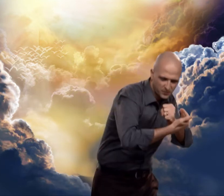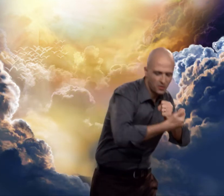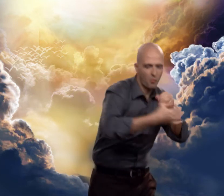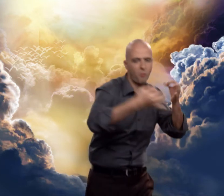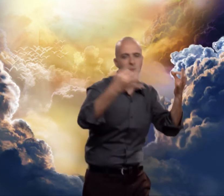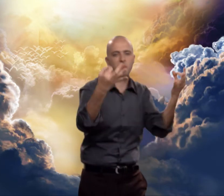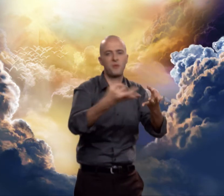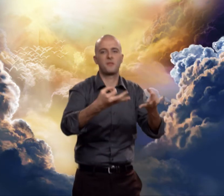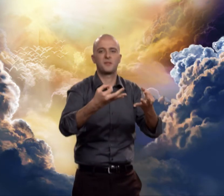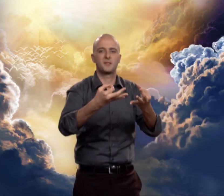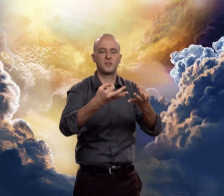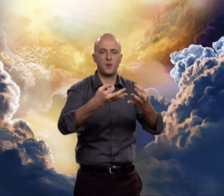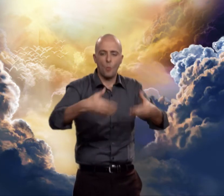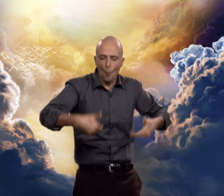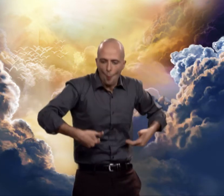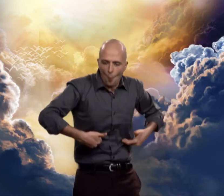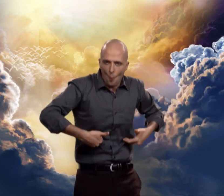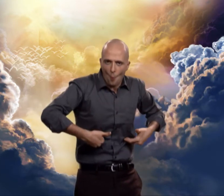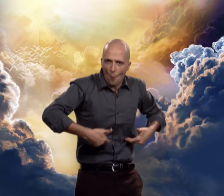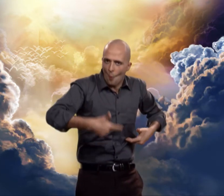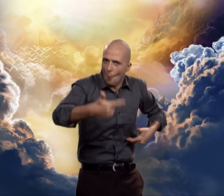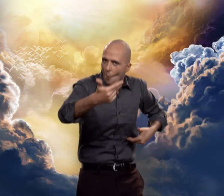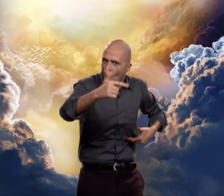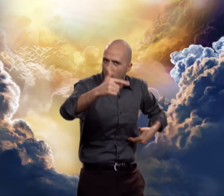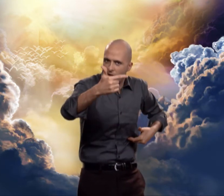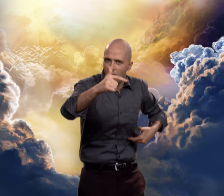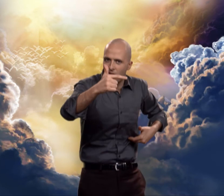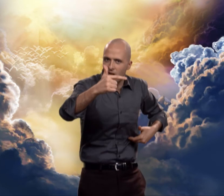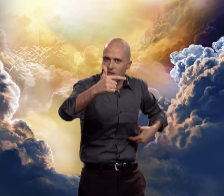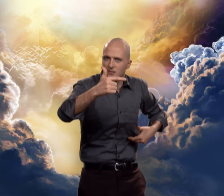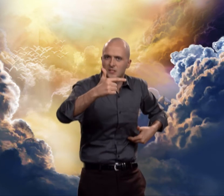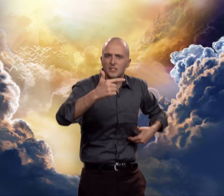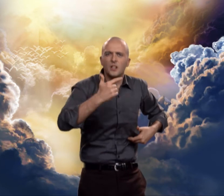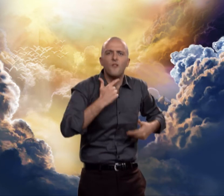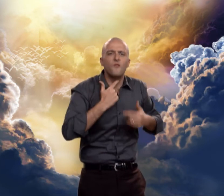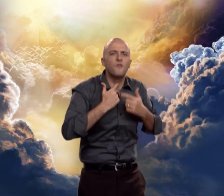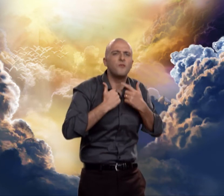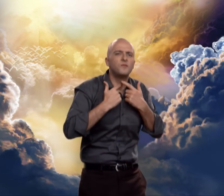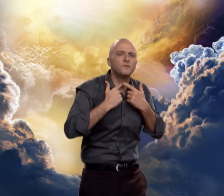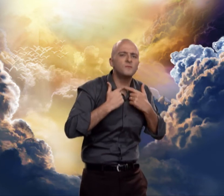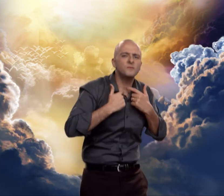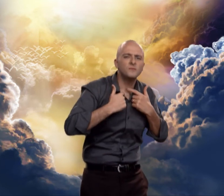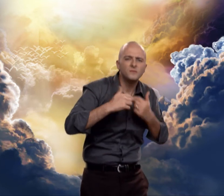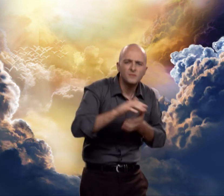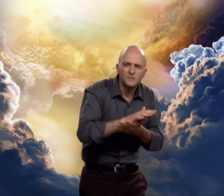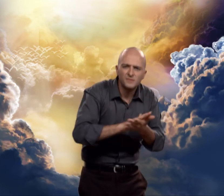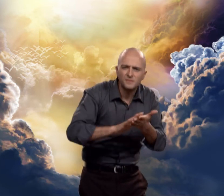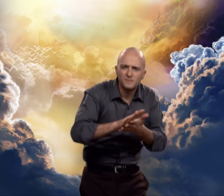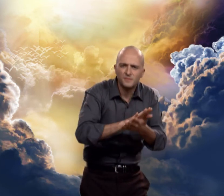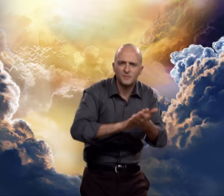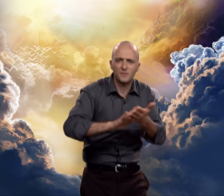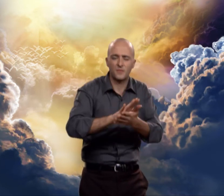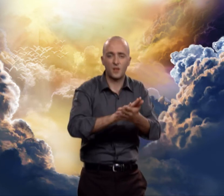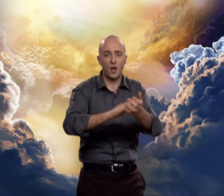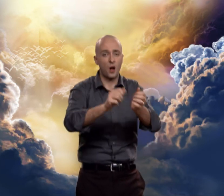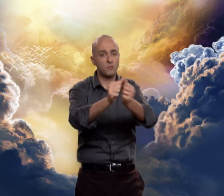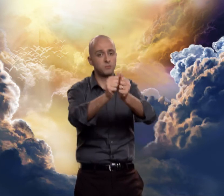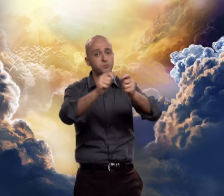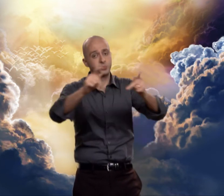vestes mais belas do que já usaram os maiores nobres da terra e coroados com diademas mais gloriosos do que os